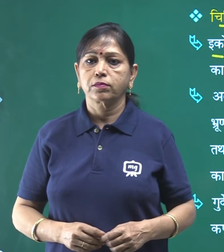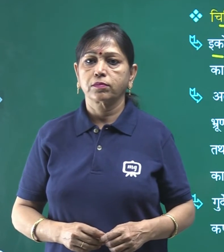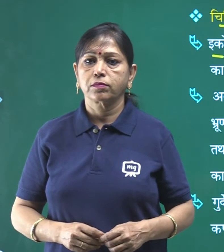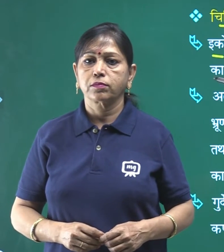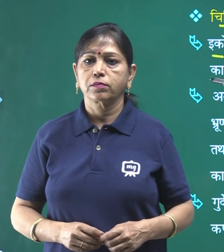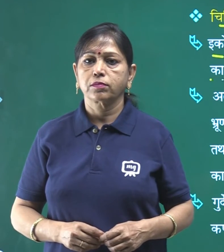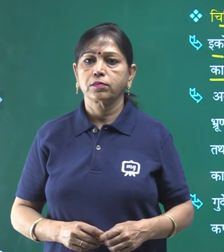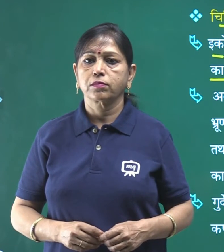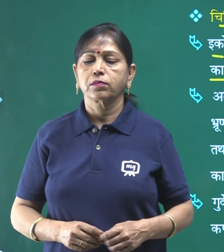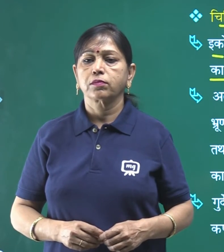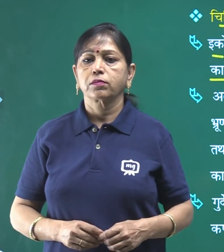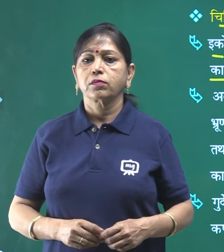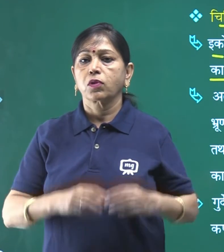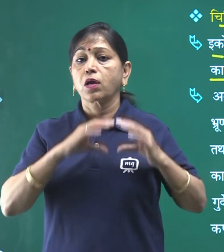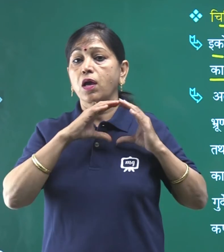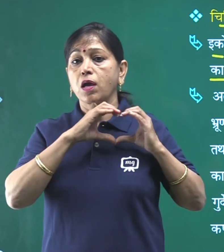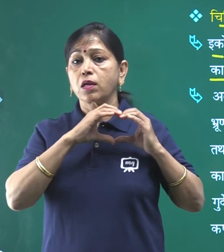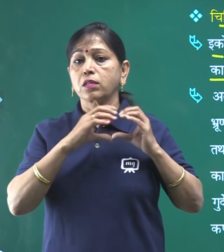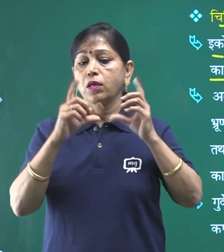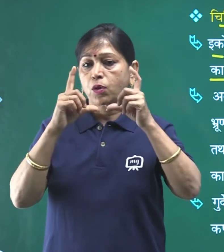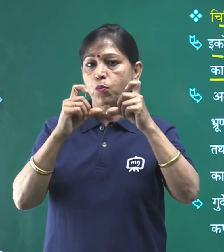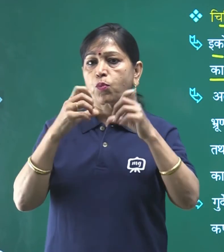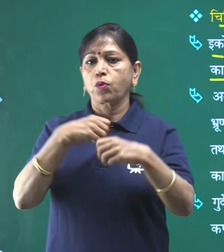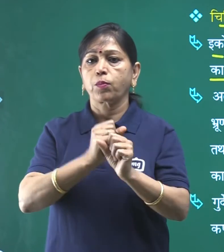का हृदय का प्रतिबिंब बनाने में,